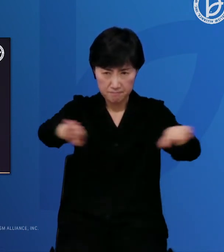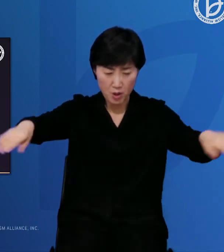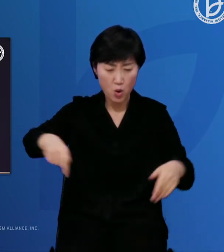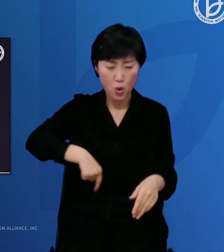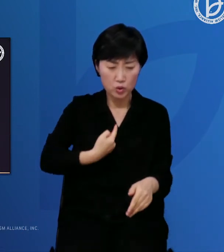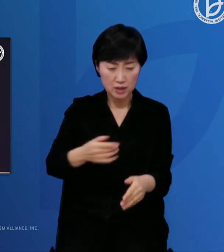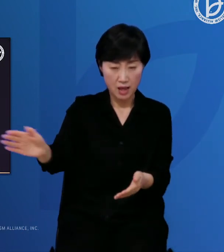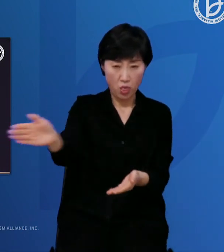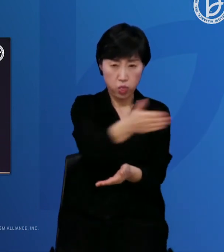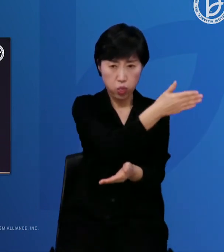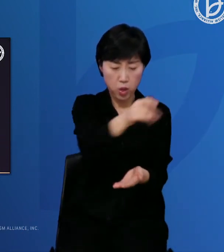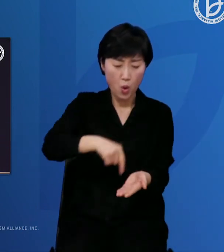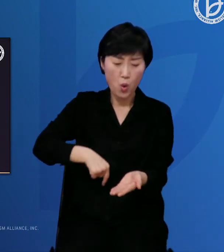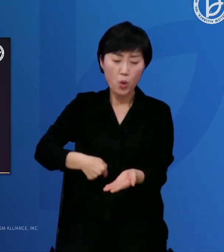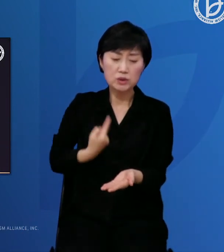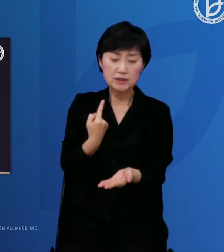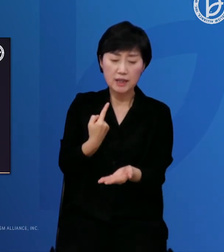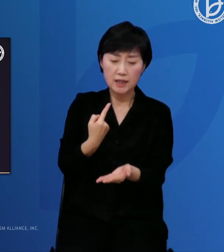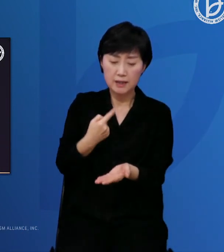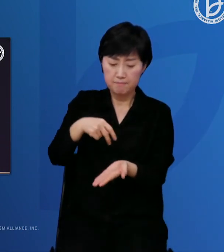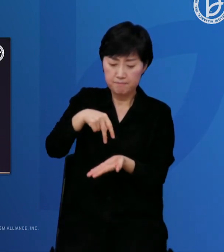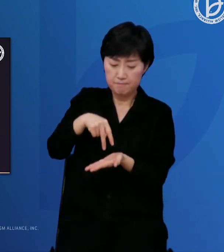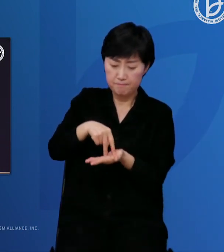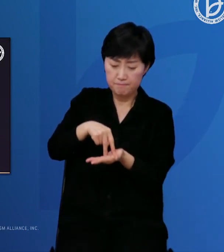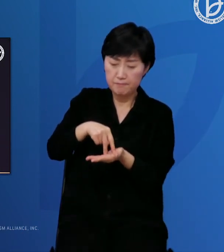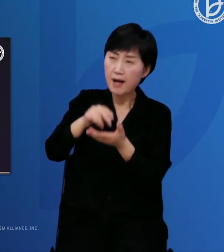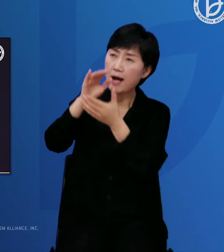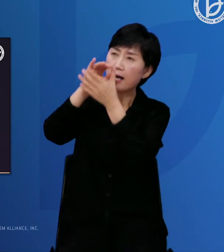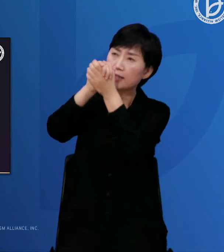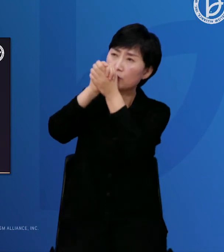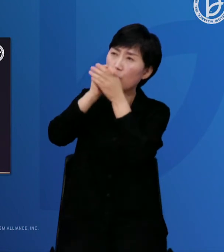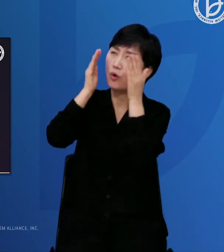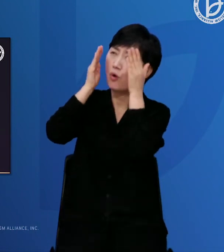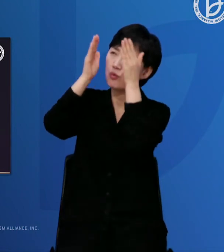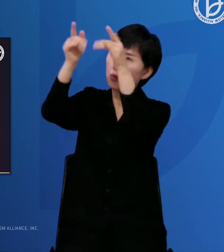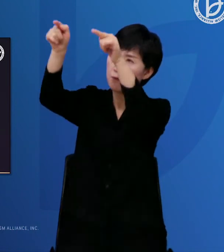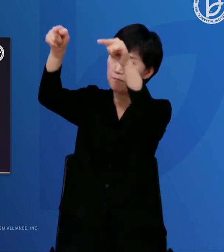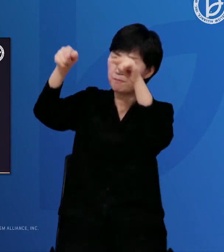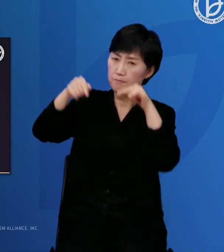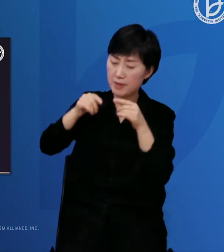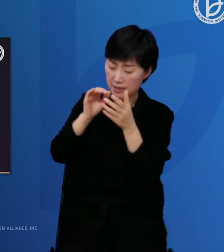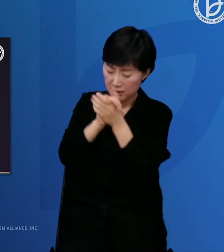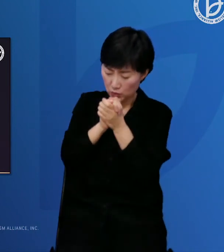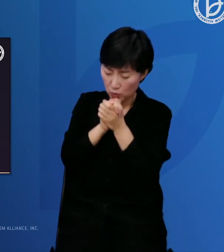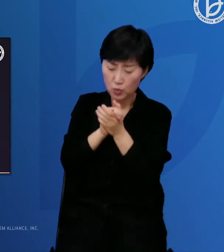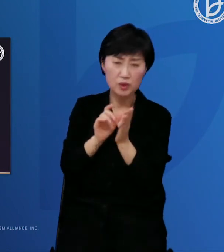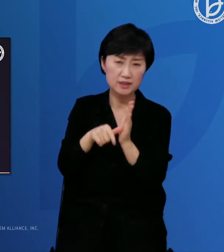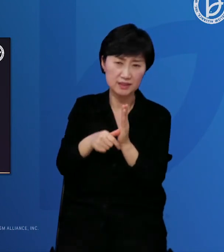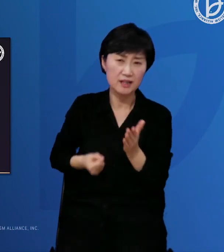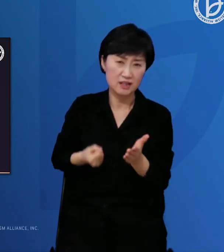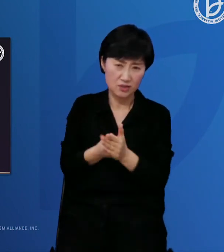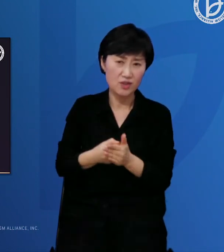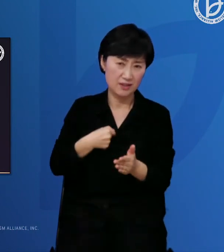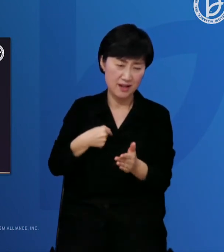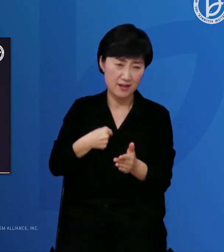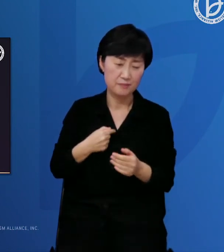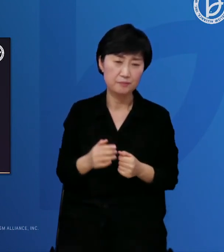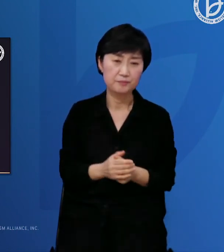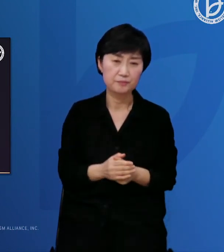좀 축복이죠. 입장이 그렇습니다. So it's a great blessing unto me because that's a position I find myself in.